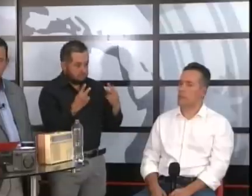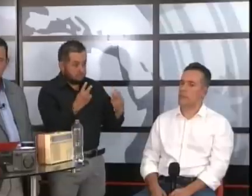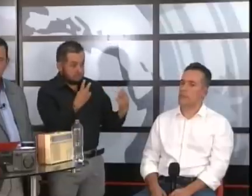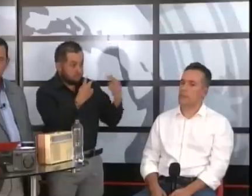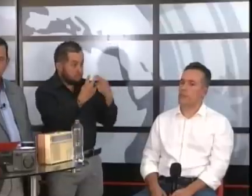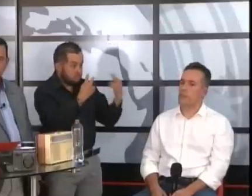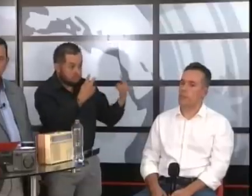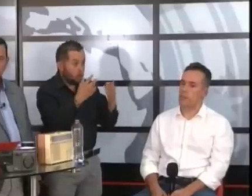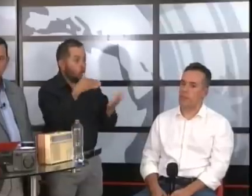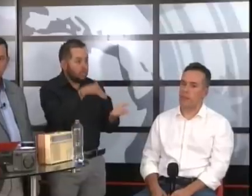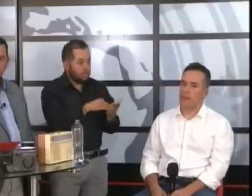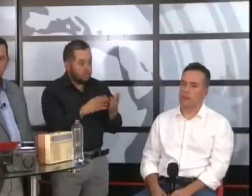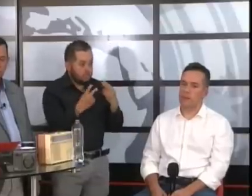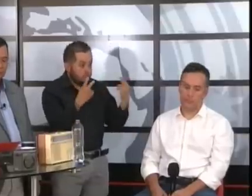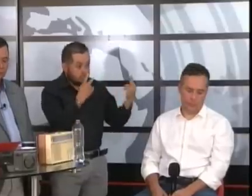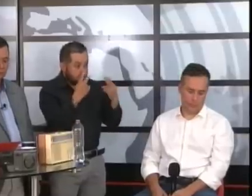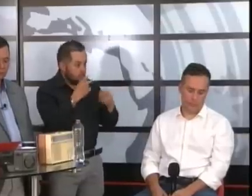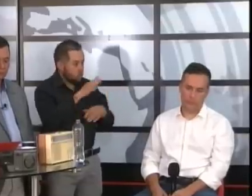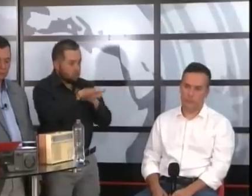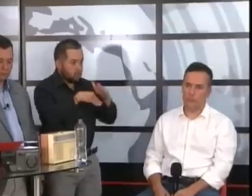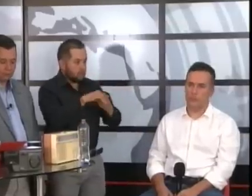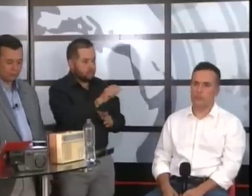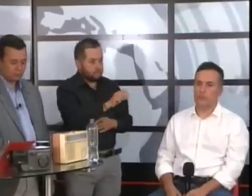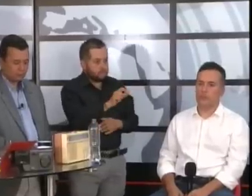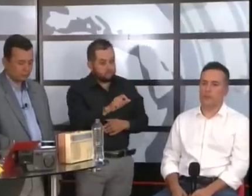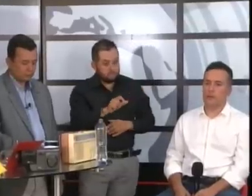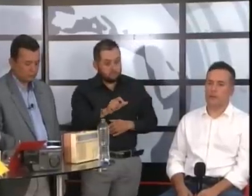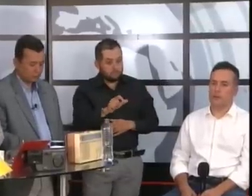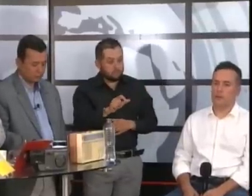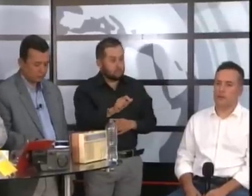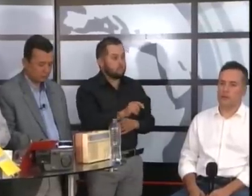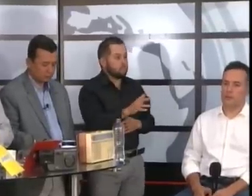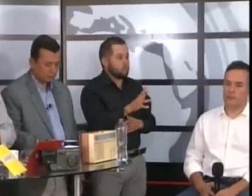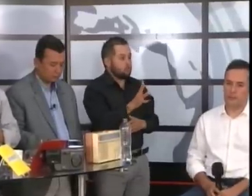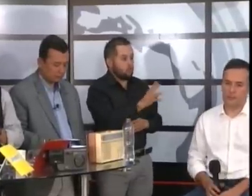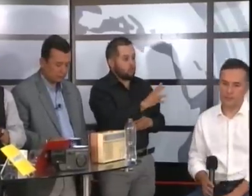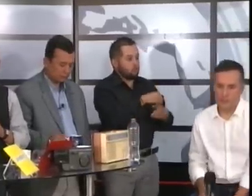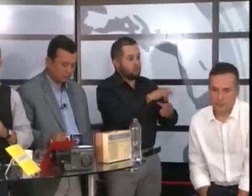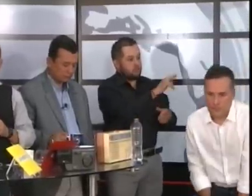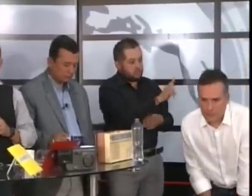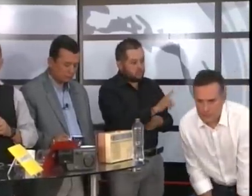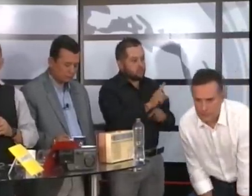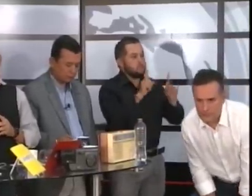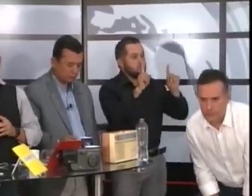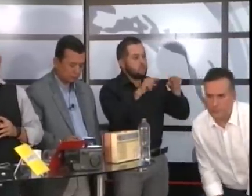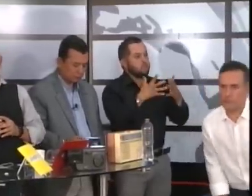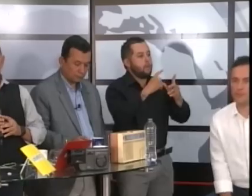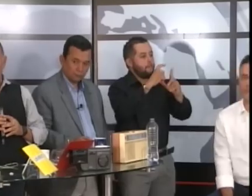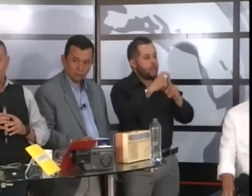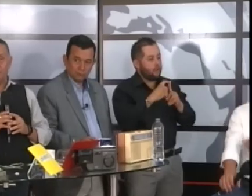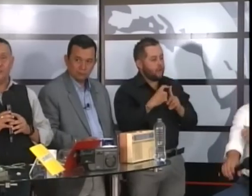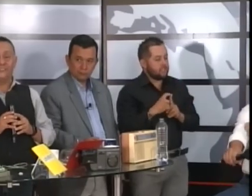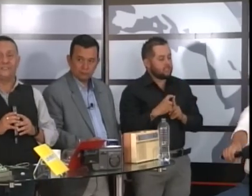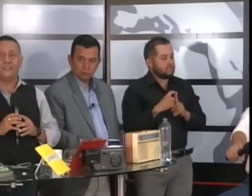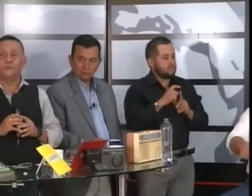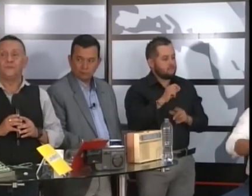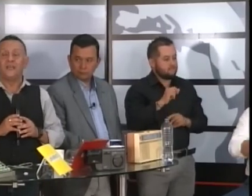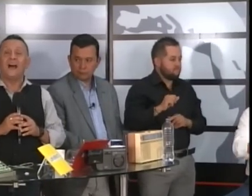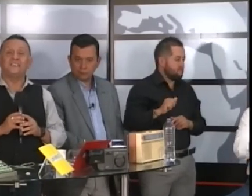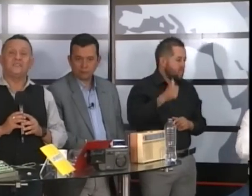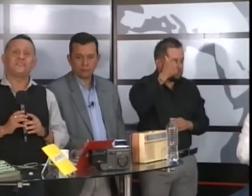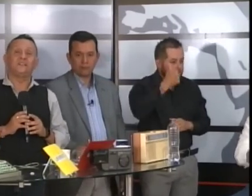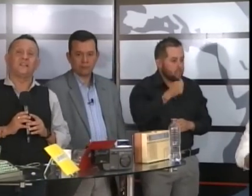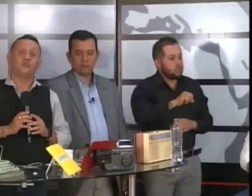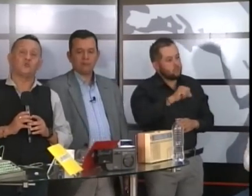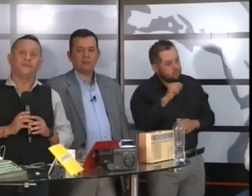Ustedes van retornando, se van conectando nuevamente. A todos somos Risaralda, se van conectando a Palabras Mayores, se van conectando